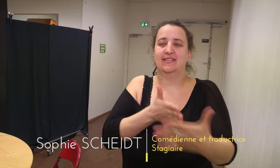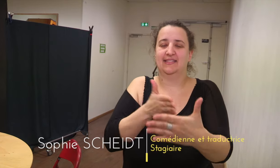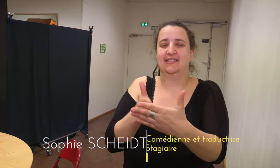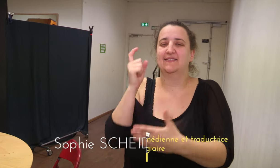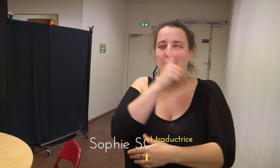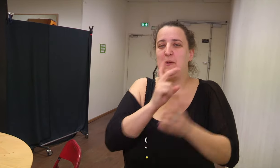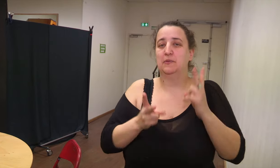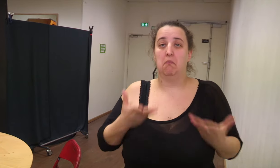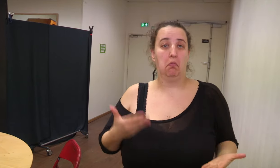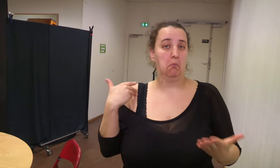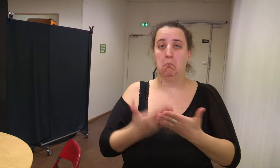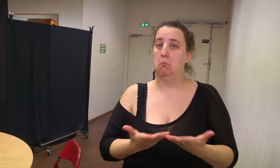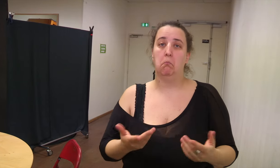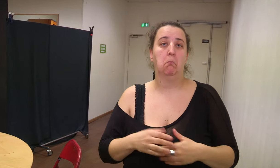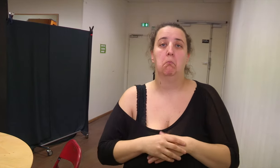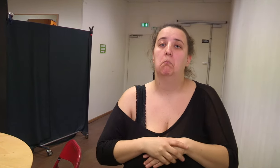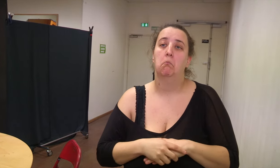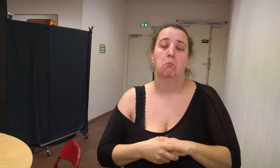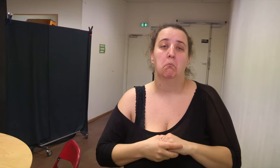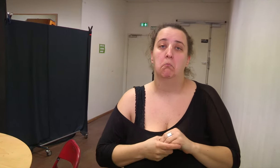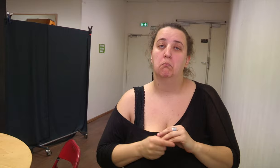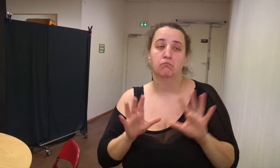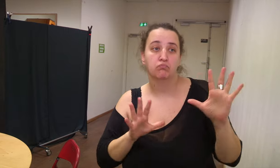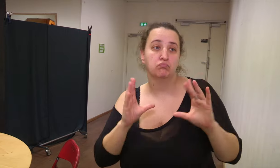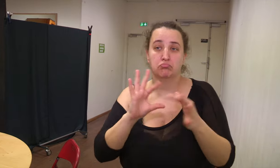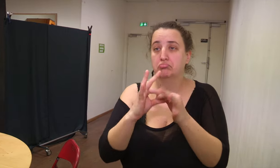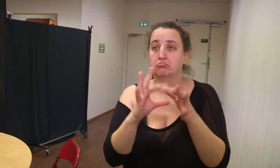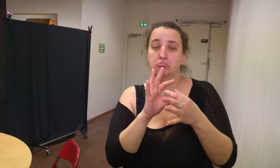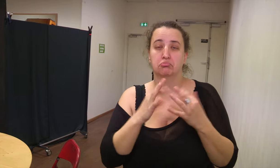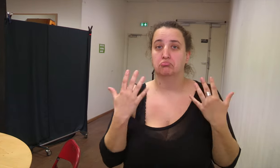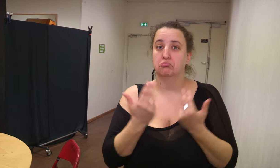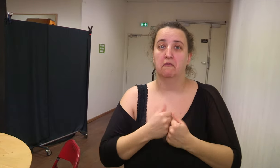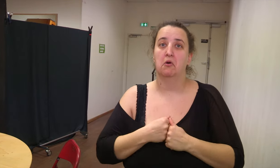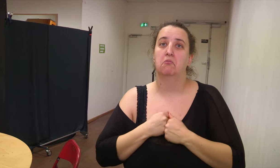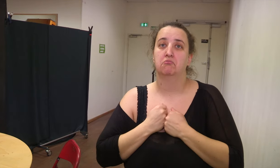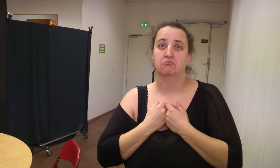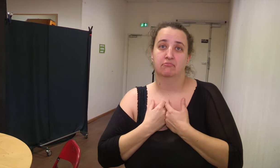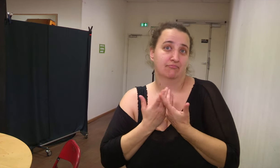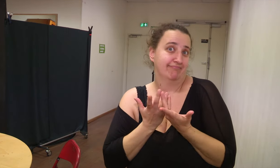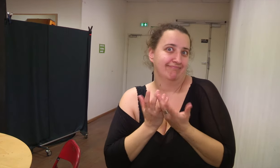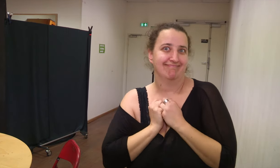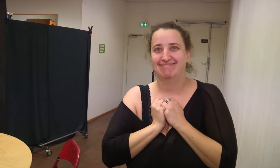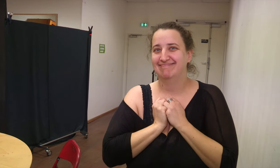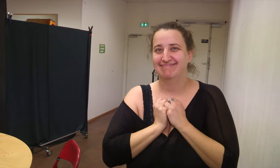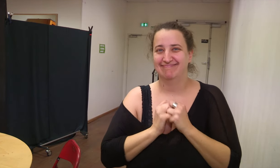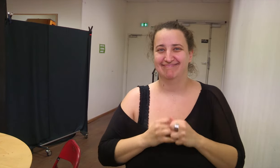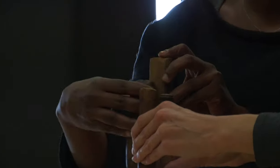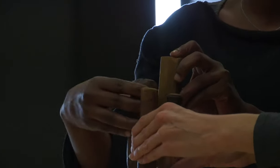on aura rencontré beaucoup plus de difficultés. Mais pour l'instant, on est plus dans la rencontre, donc ça va.